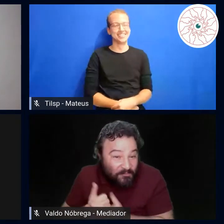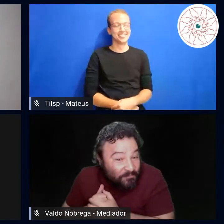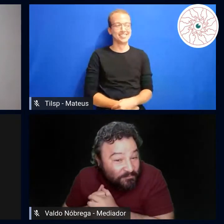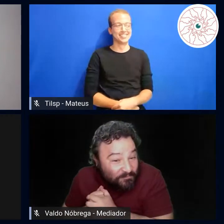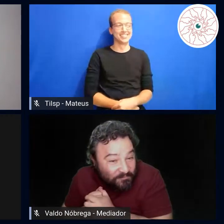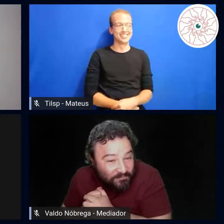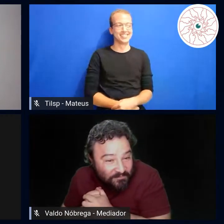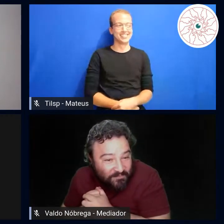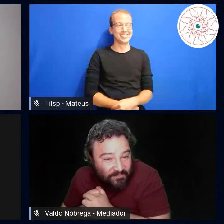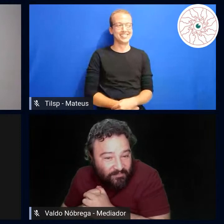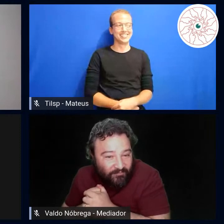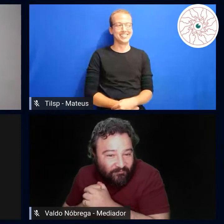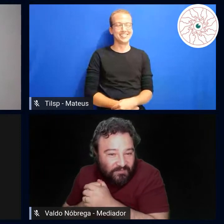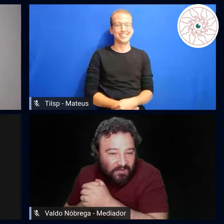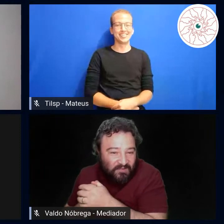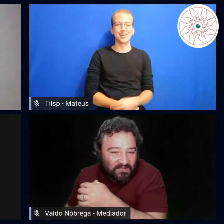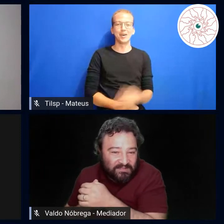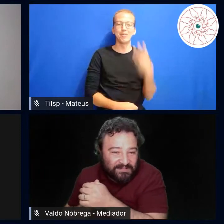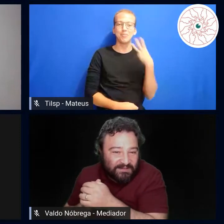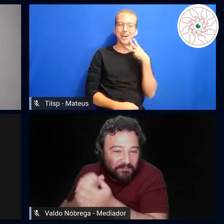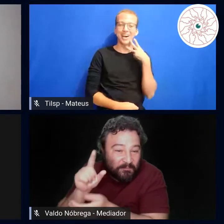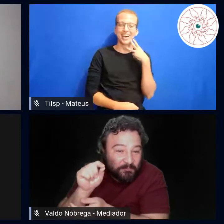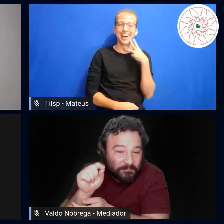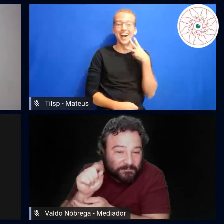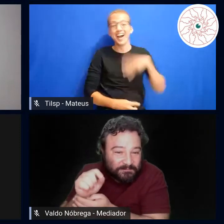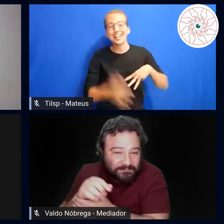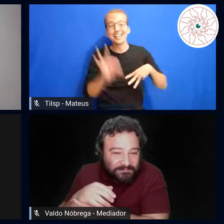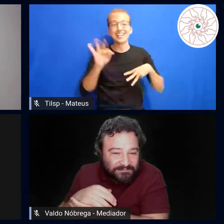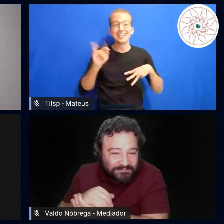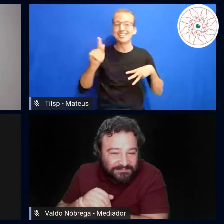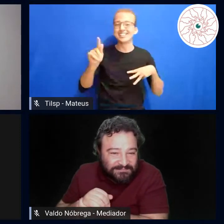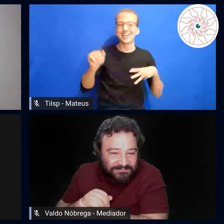Thaago, tá tudo na Bíblia, Valdo, não tem problema.